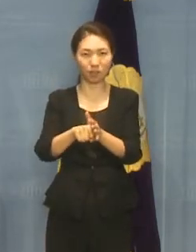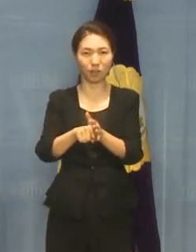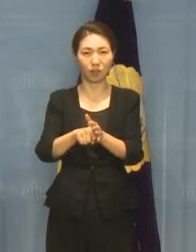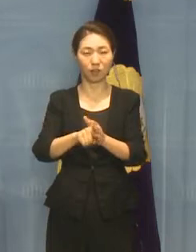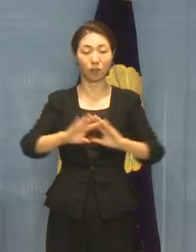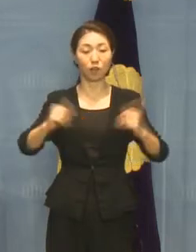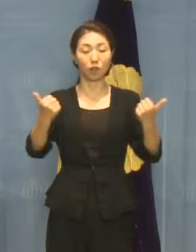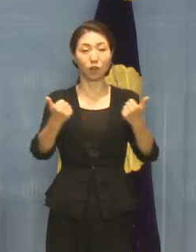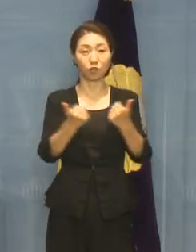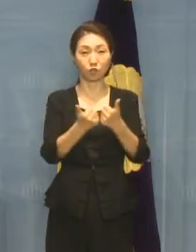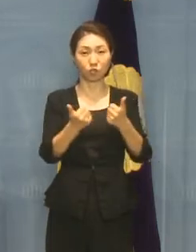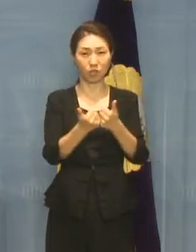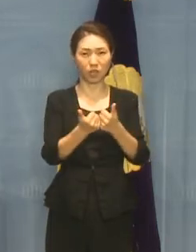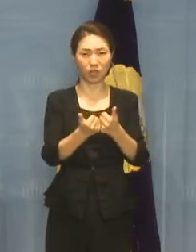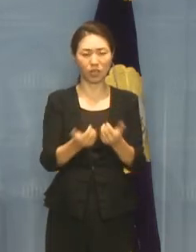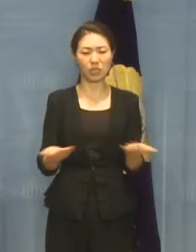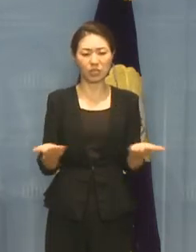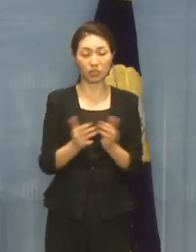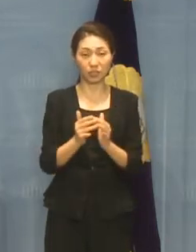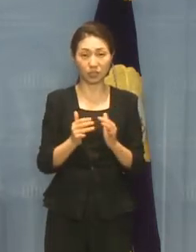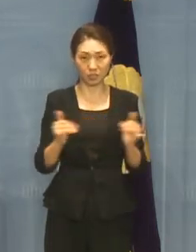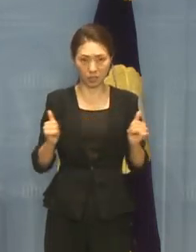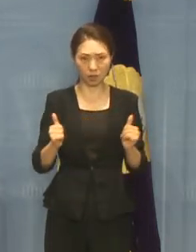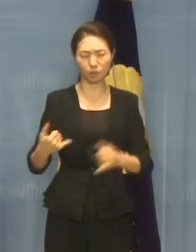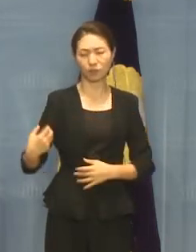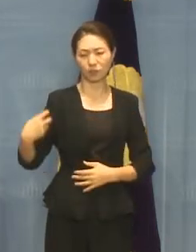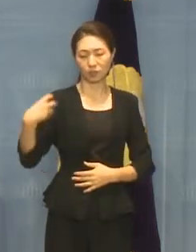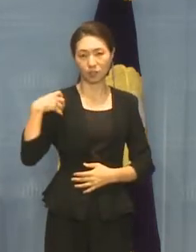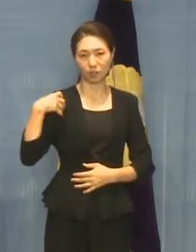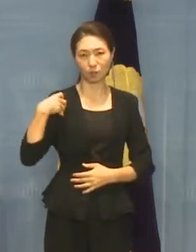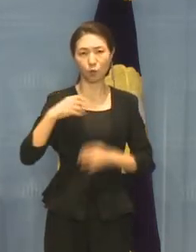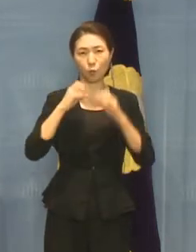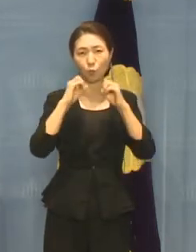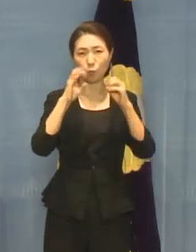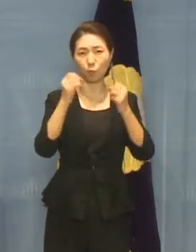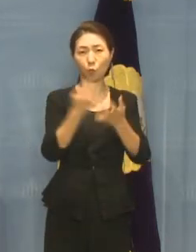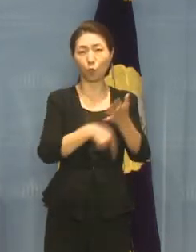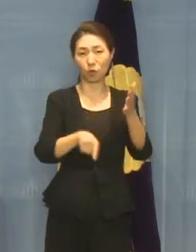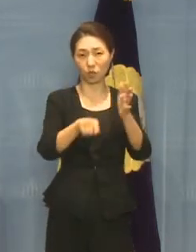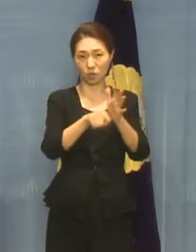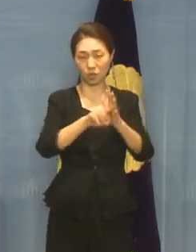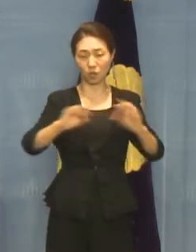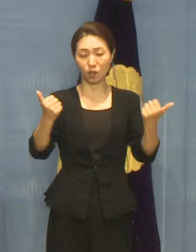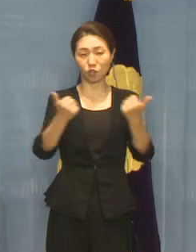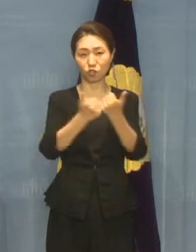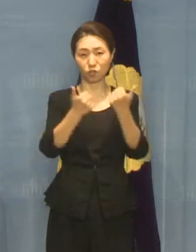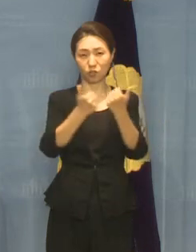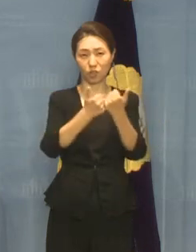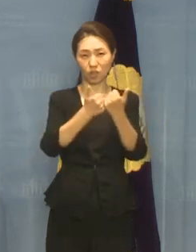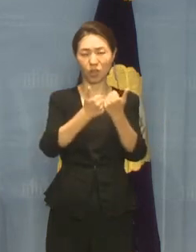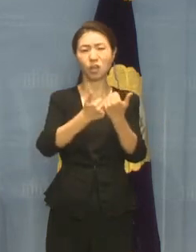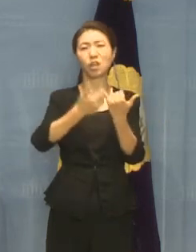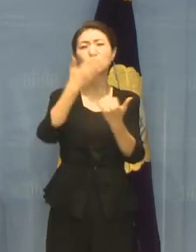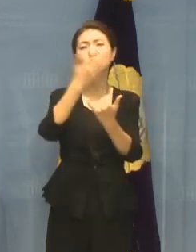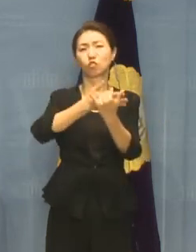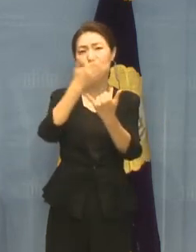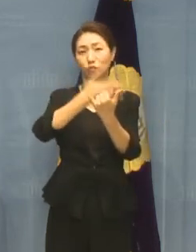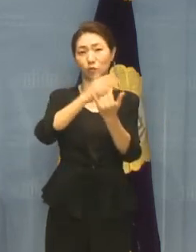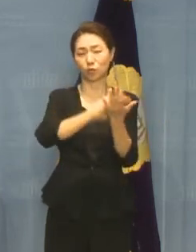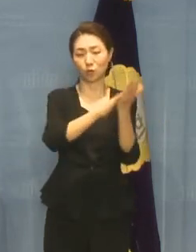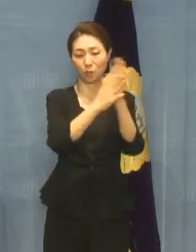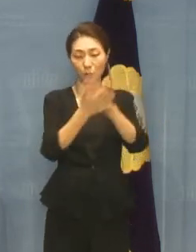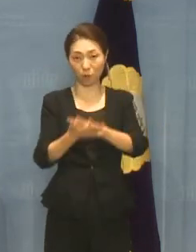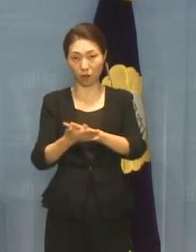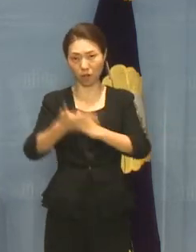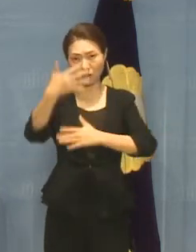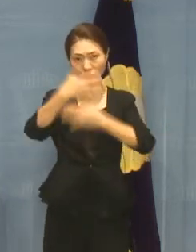구성원이 하는 일을 제대로 알리고 소통할 수 있도록 국회 유튜브 채널 다변화, 영상 스튜디오 활용